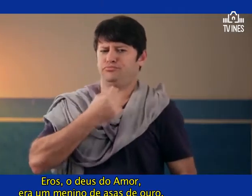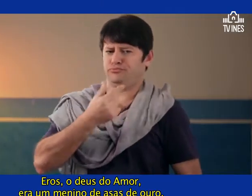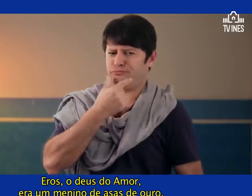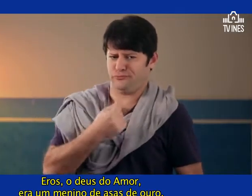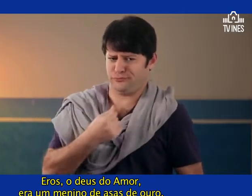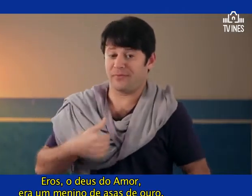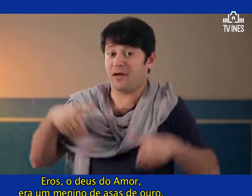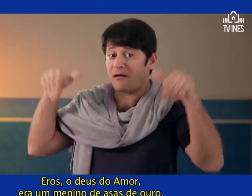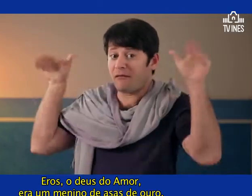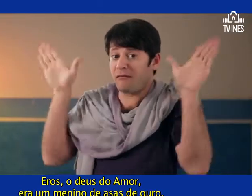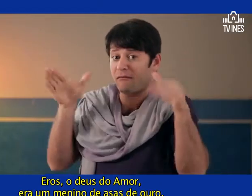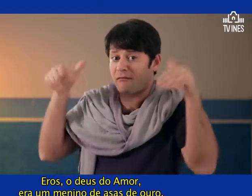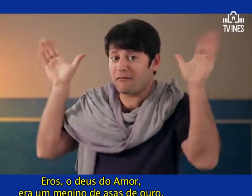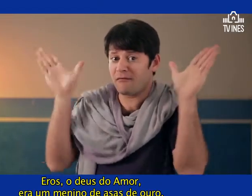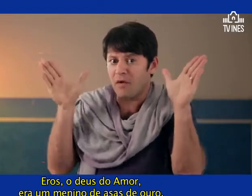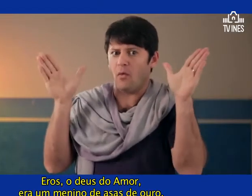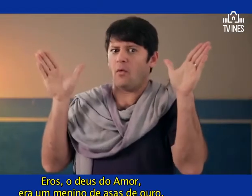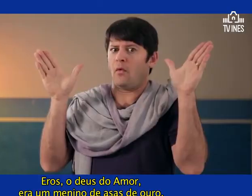era um menino de asas de ouro.